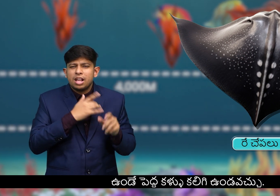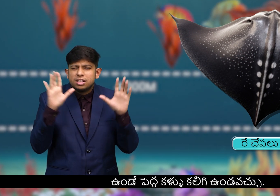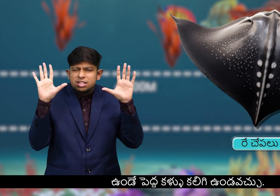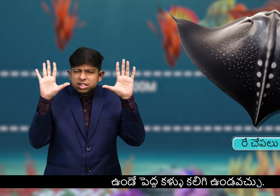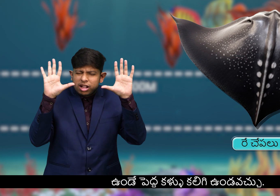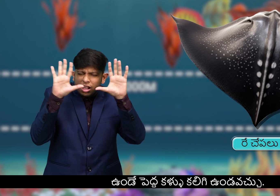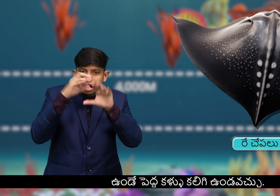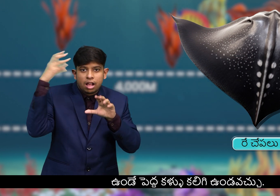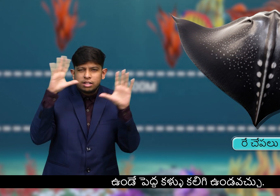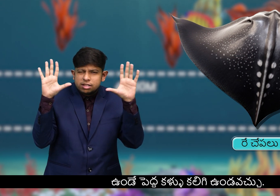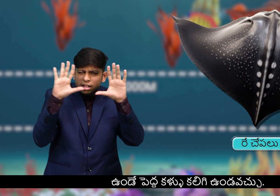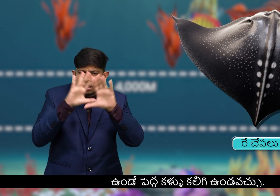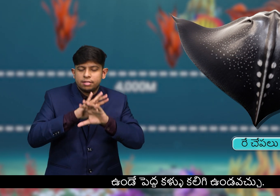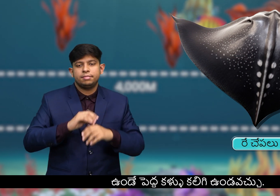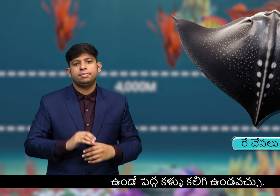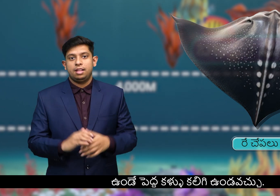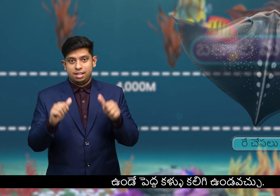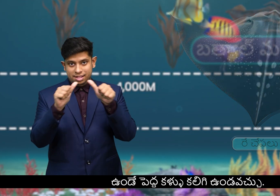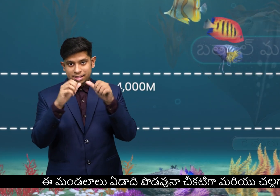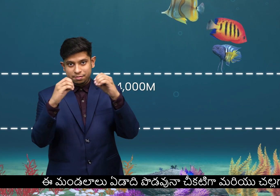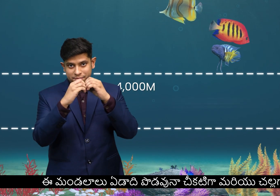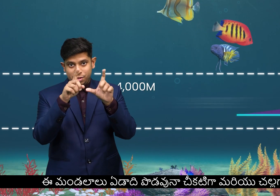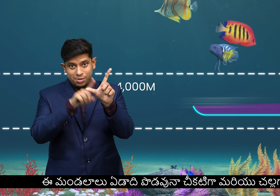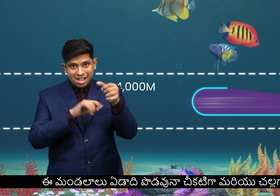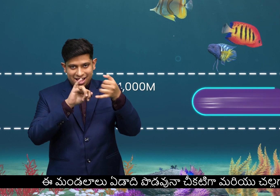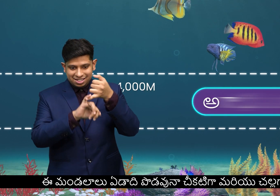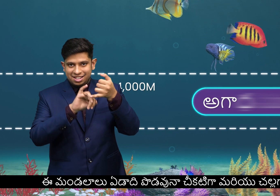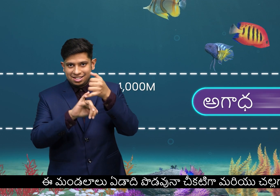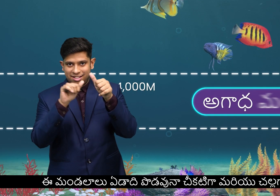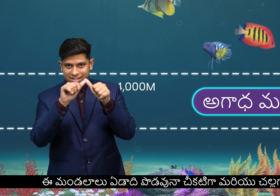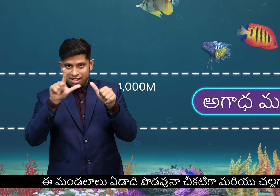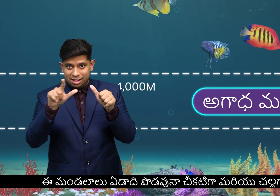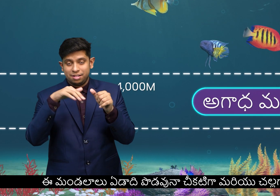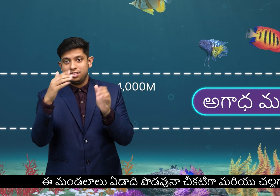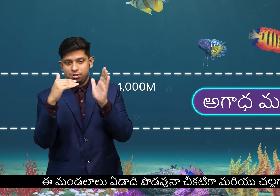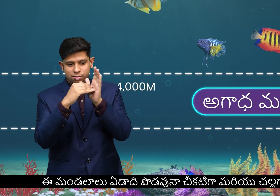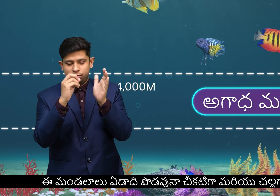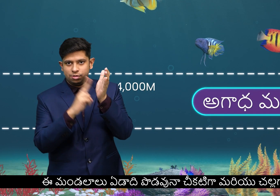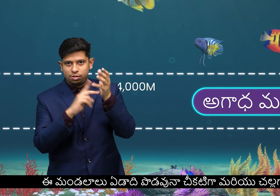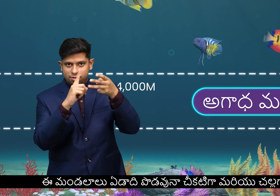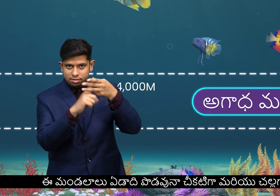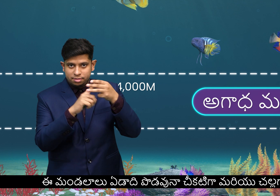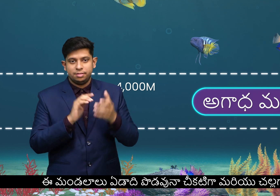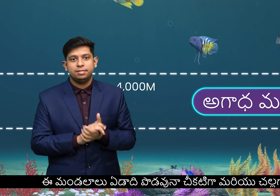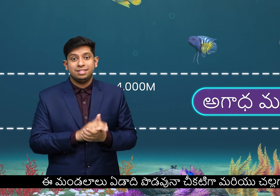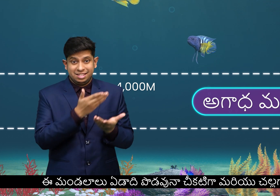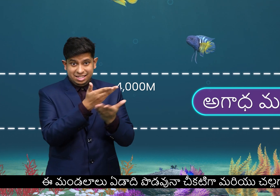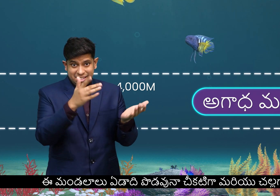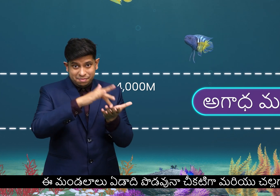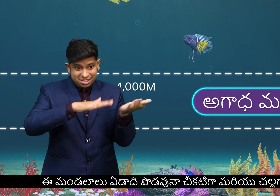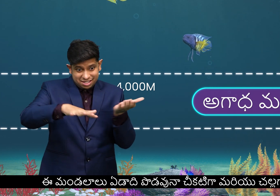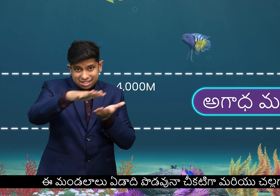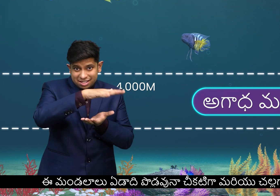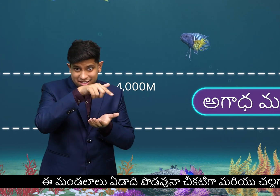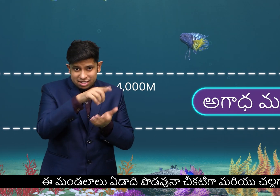సున్నితంగా ఉండే పెద్ద కళ్ళు కలిగి ఉండవచ్చు. ఈ మండలాలు ఏడాది పొడవునా చీకటిగా మరియు చల్లగా